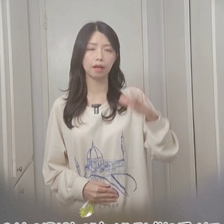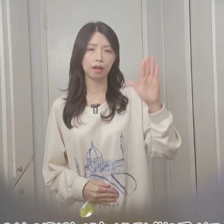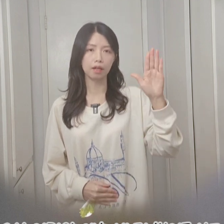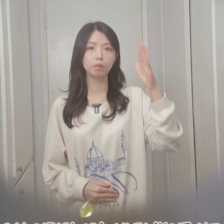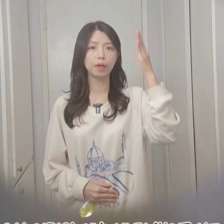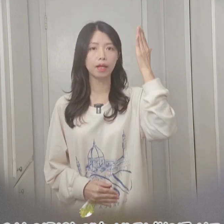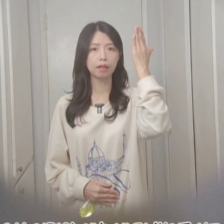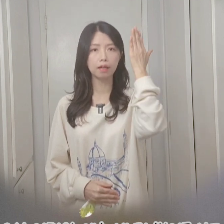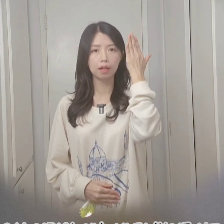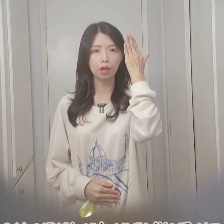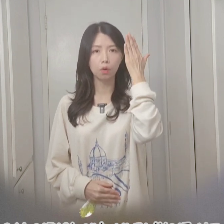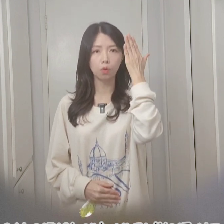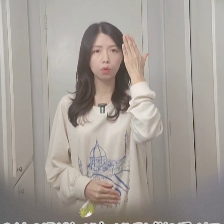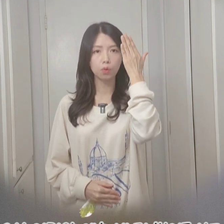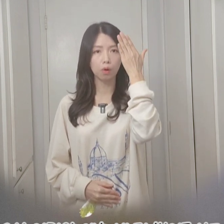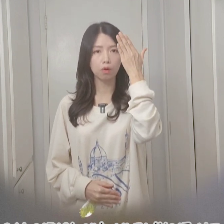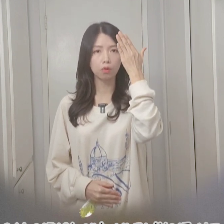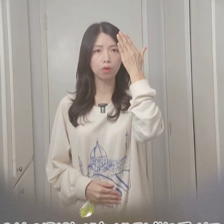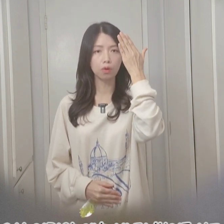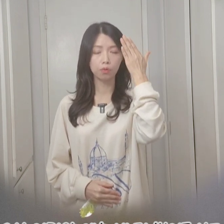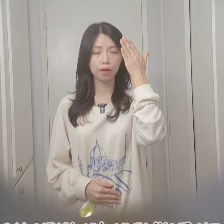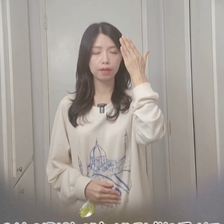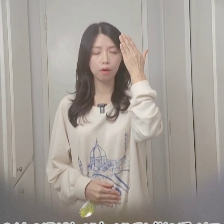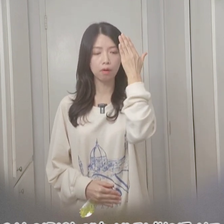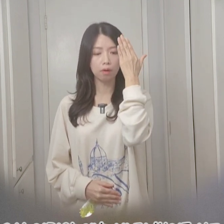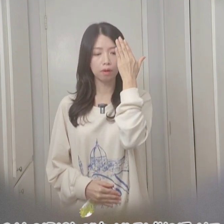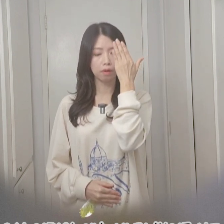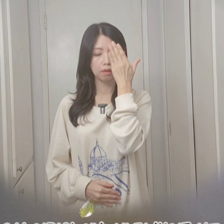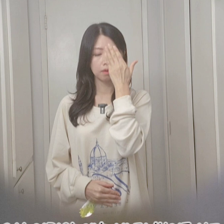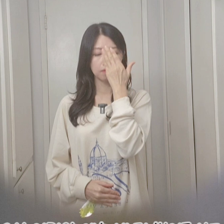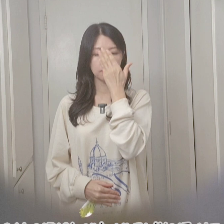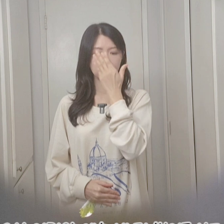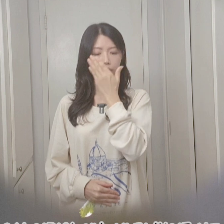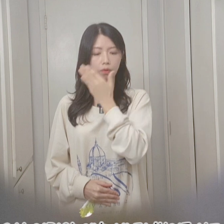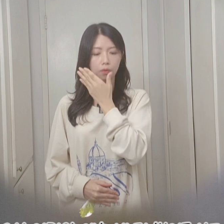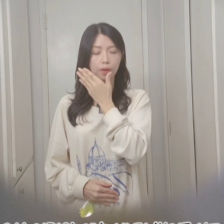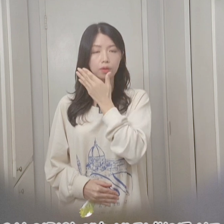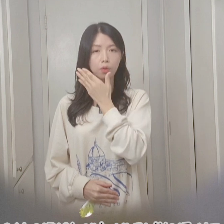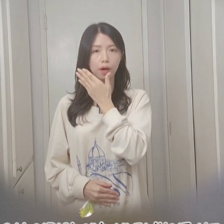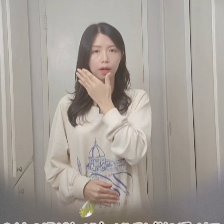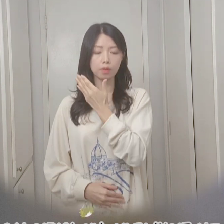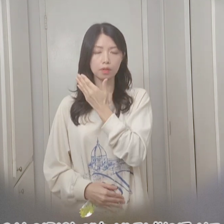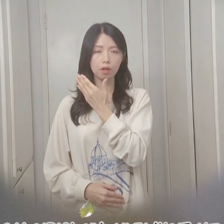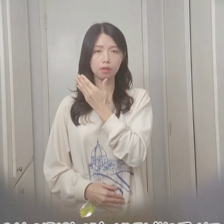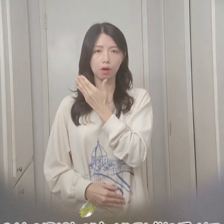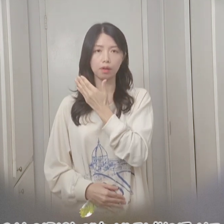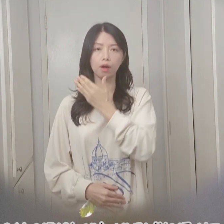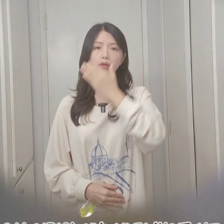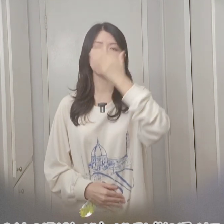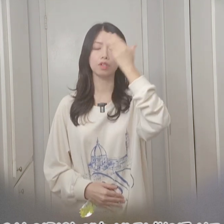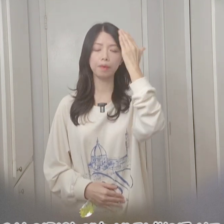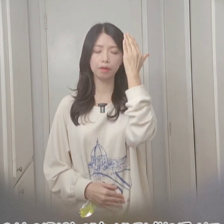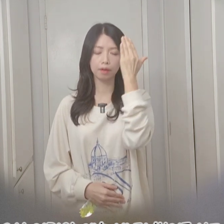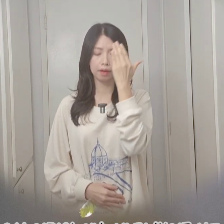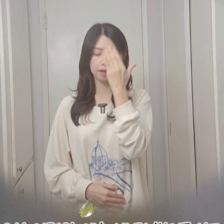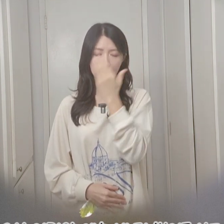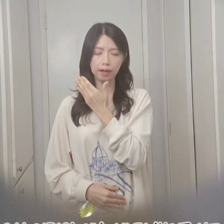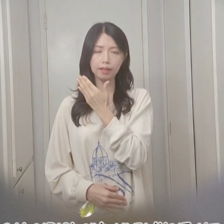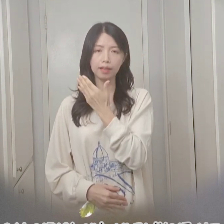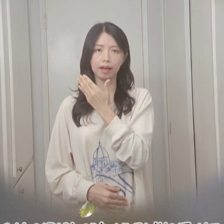수어입니다. 손바닥을 오른쪽 얼굴 위에서 왼쪽 아래로 스쳐서 내려가